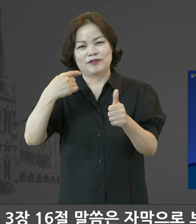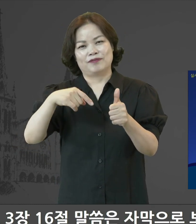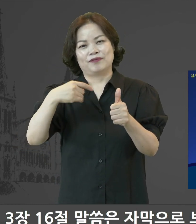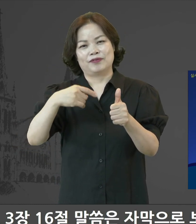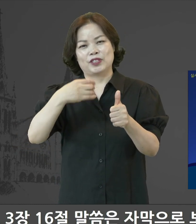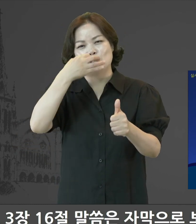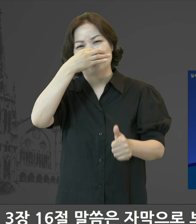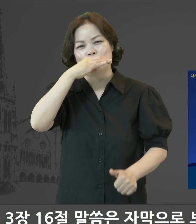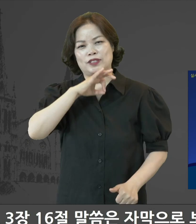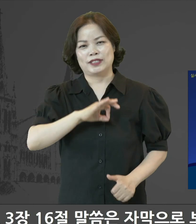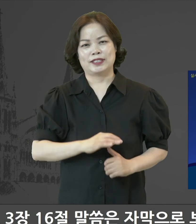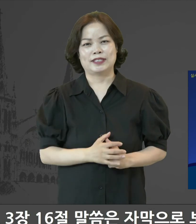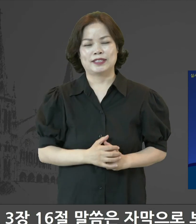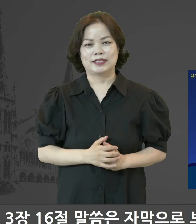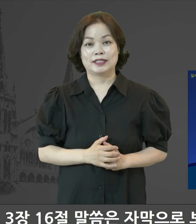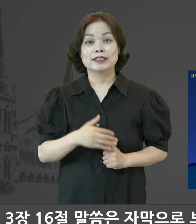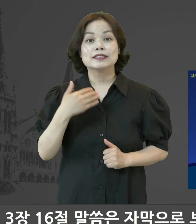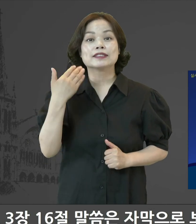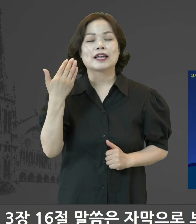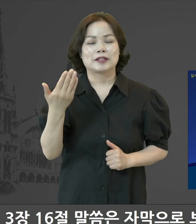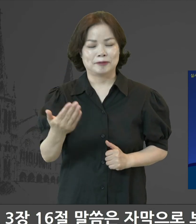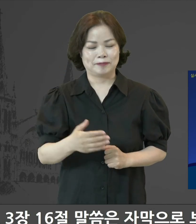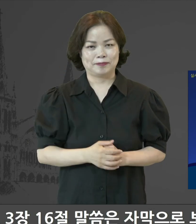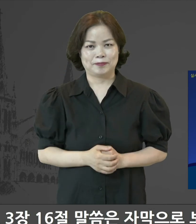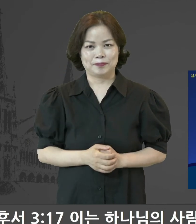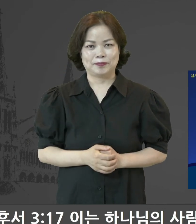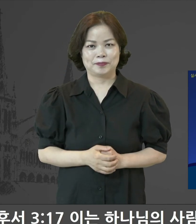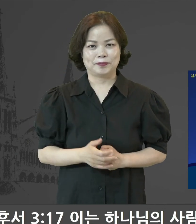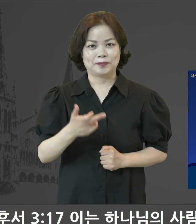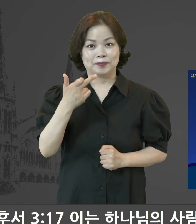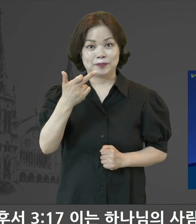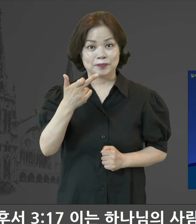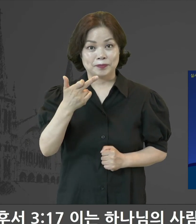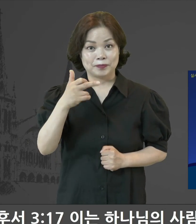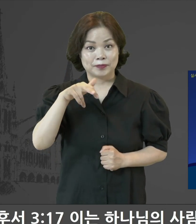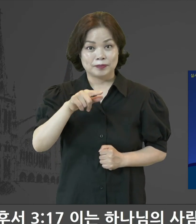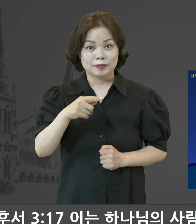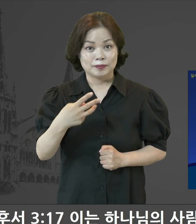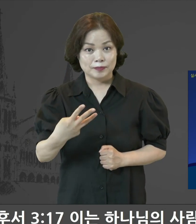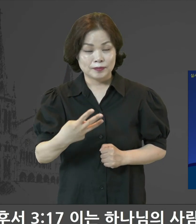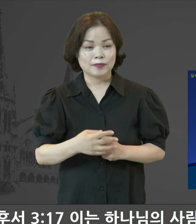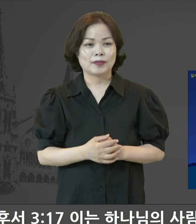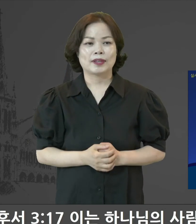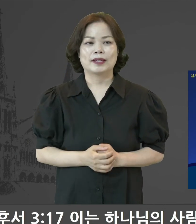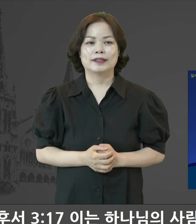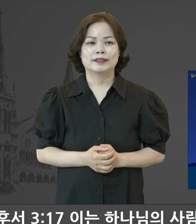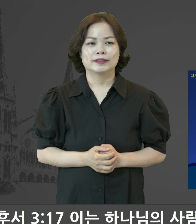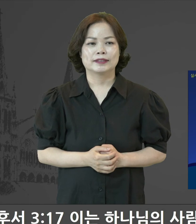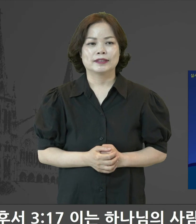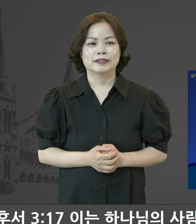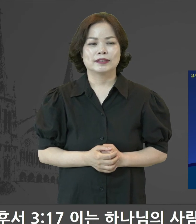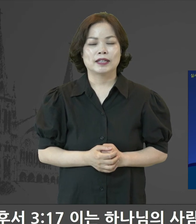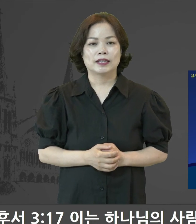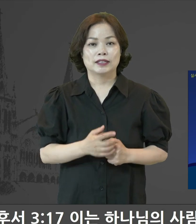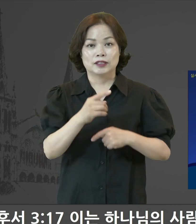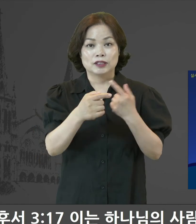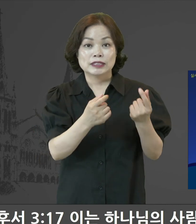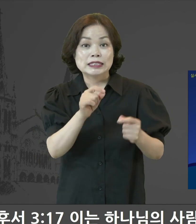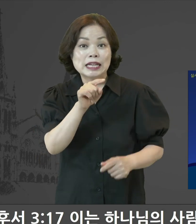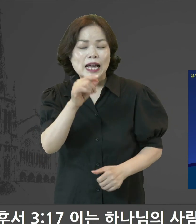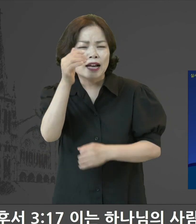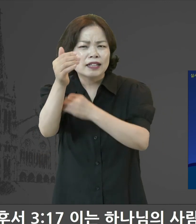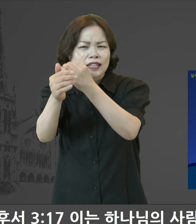교육하기에 유익하니 됐죠. 그 다음이에요. 그 다음 말씀인데 한번 잘 읽어보십시다. 같이 읽겠습니다.